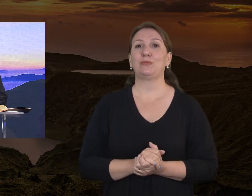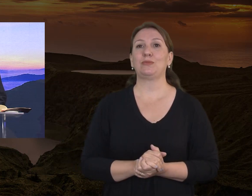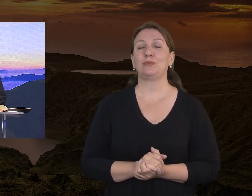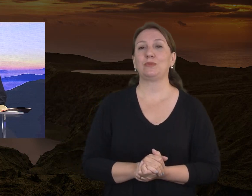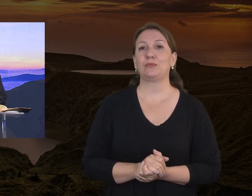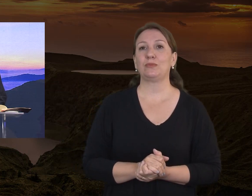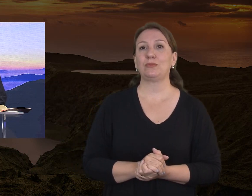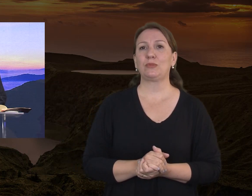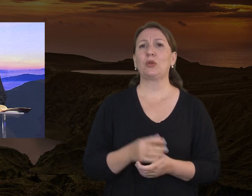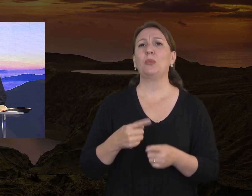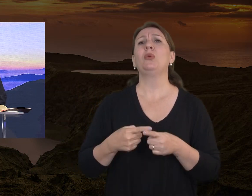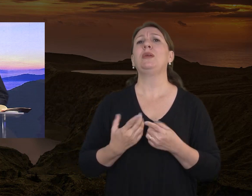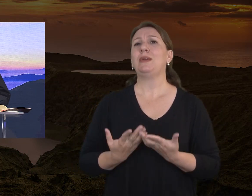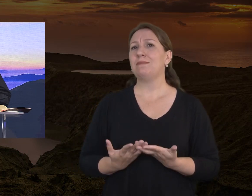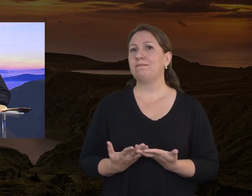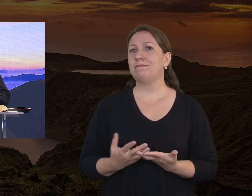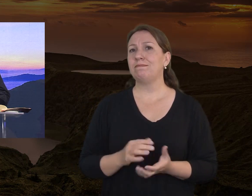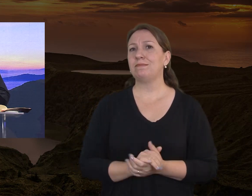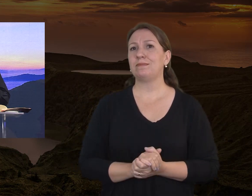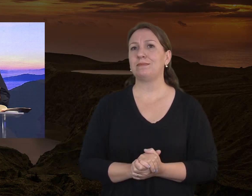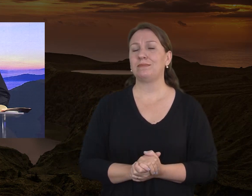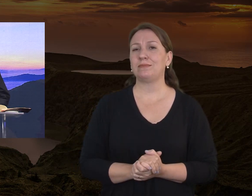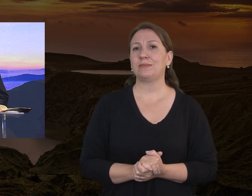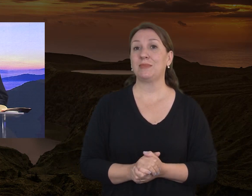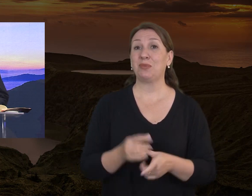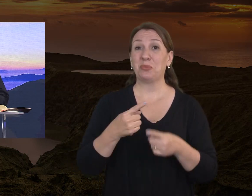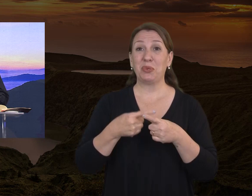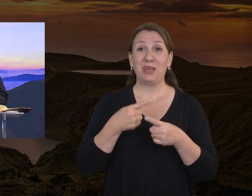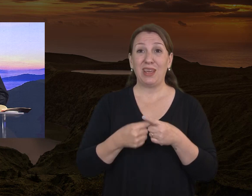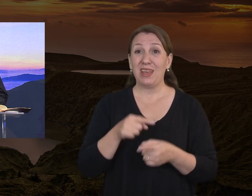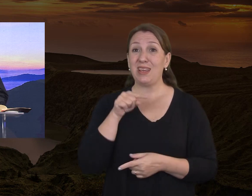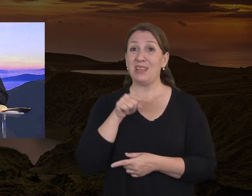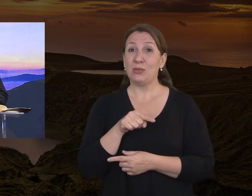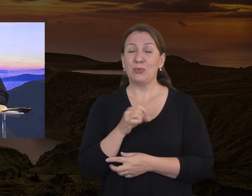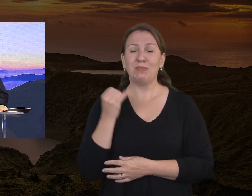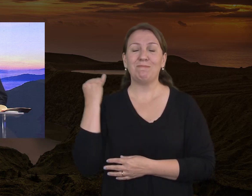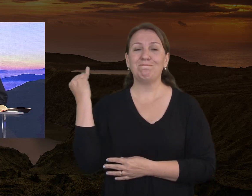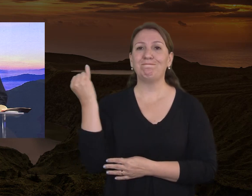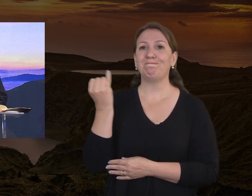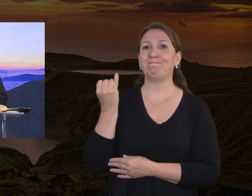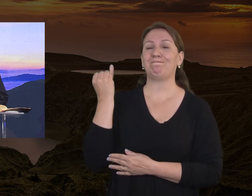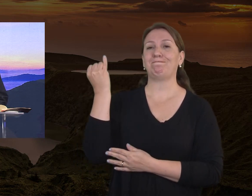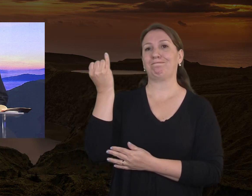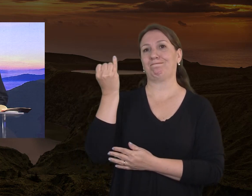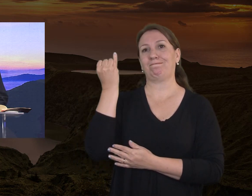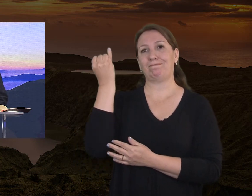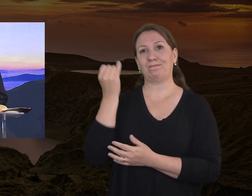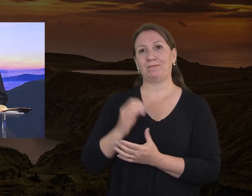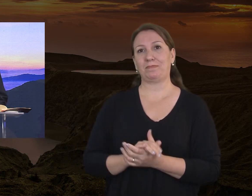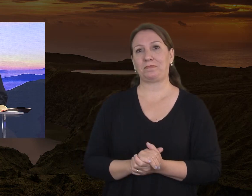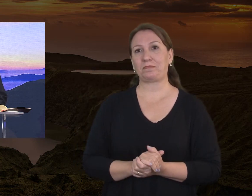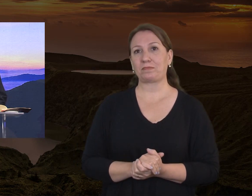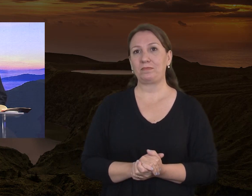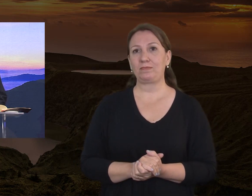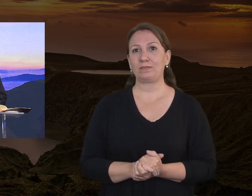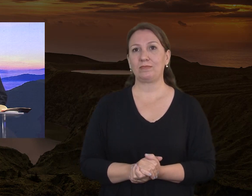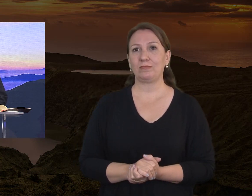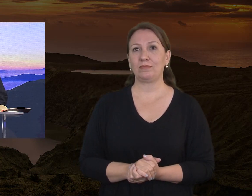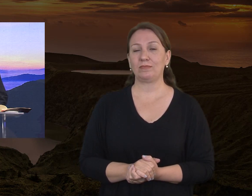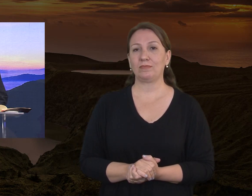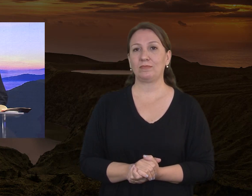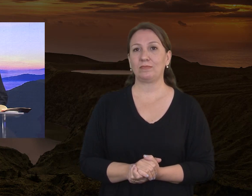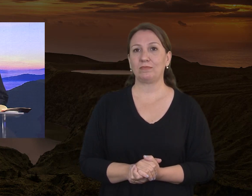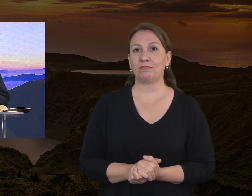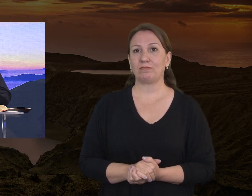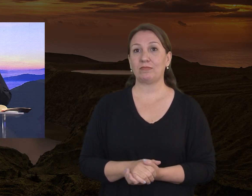Deus. Por quê? Porque esse item é tão importante, que se nós não